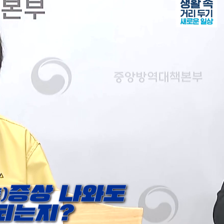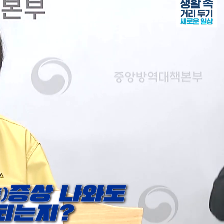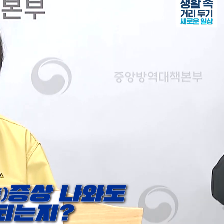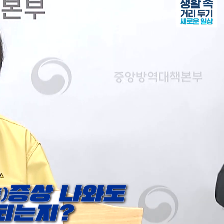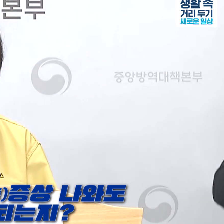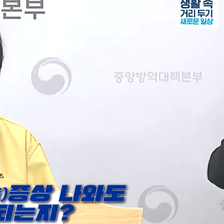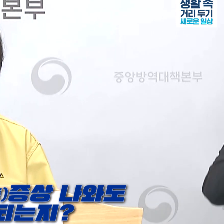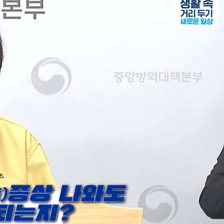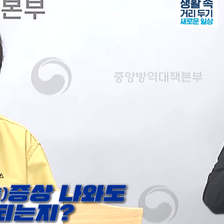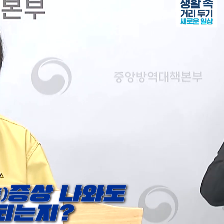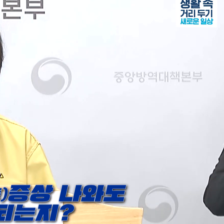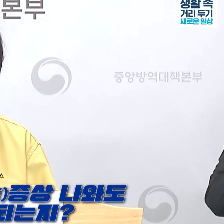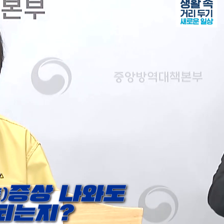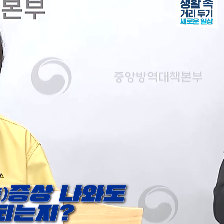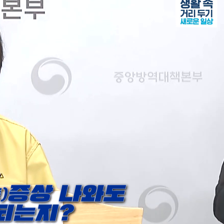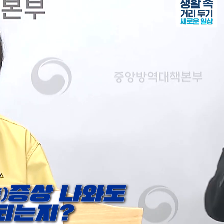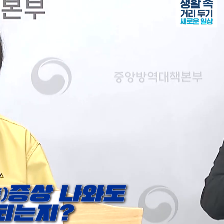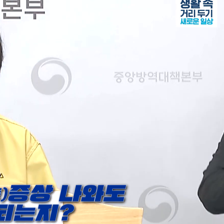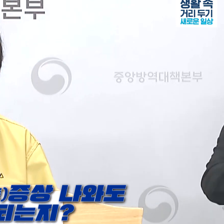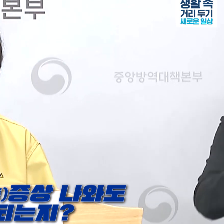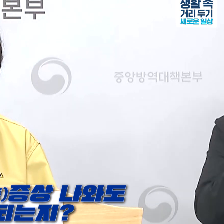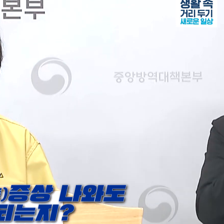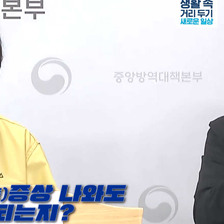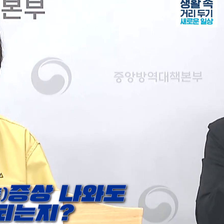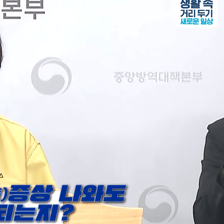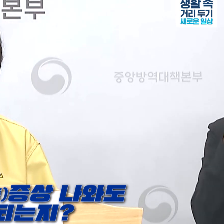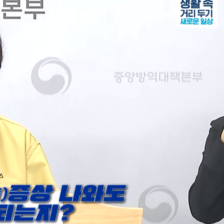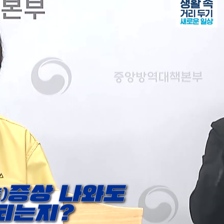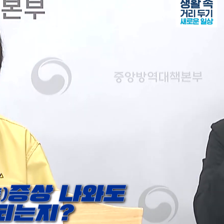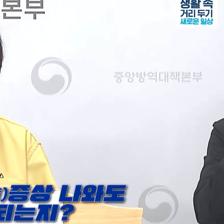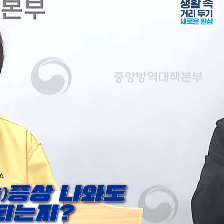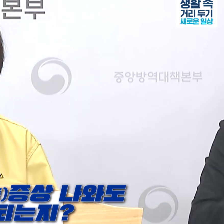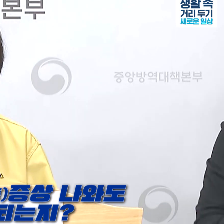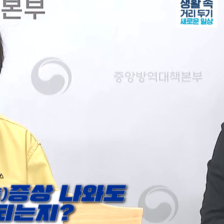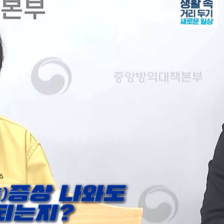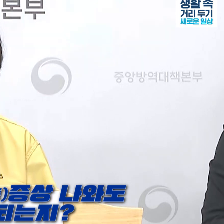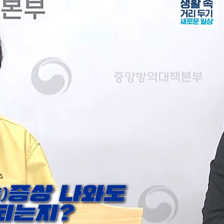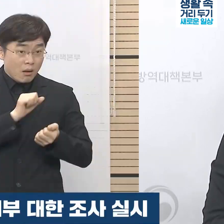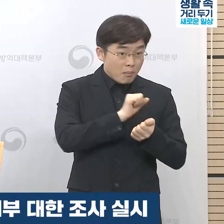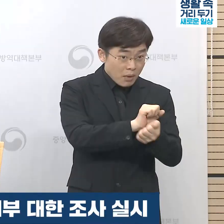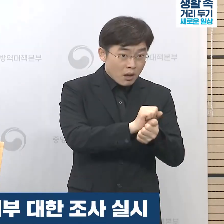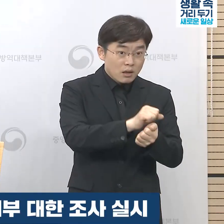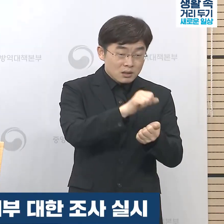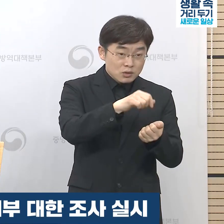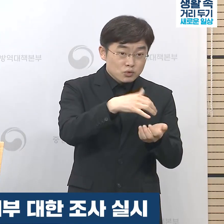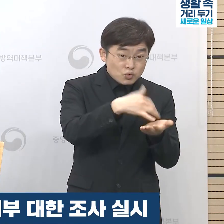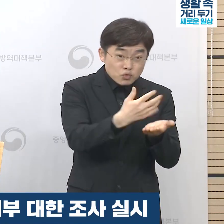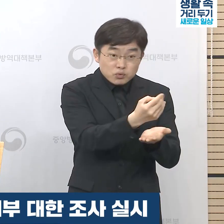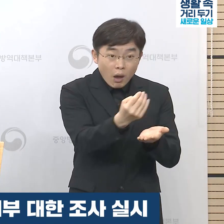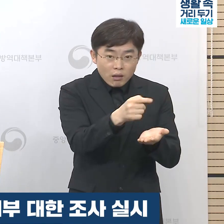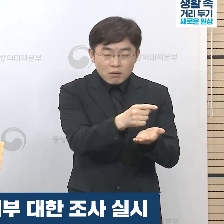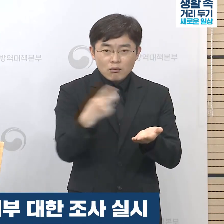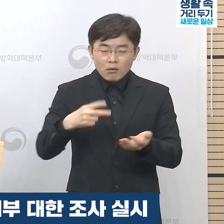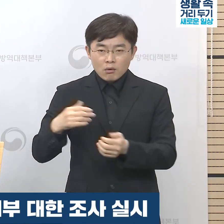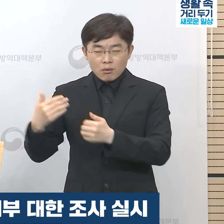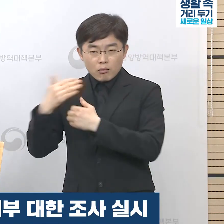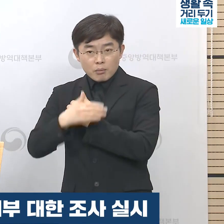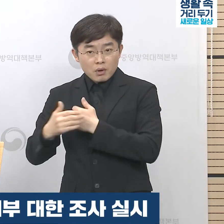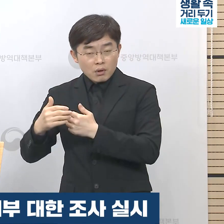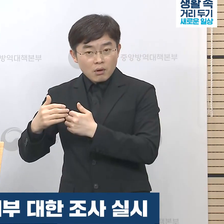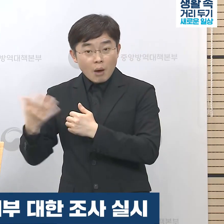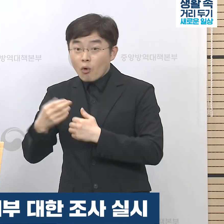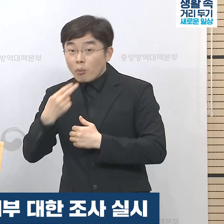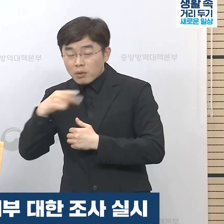재양성자의 경우는 증상이 나와도 전파력이 없어서 안심해도 괜찮은 건지 여쭙고 싶습니다. 재양성일 때 증상이